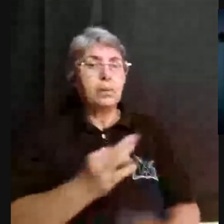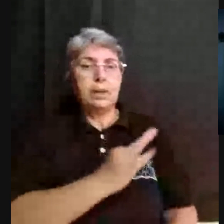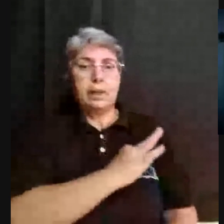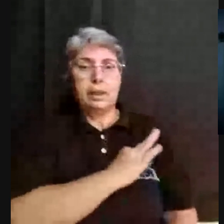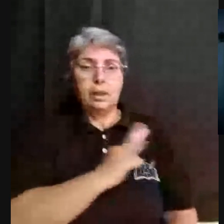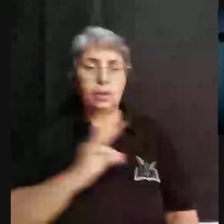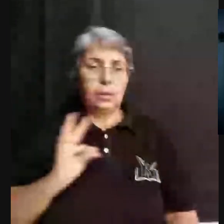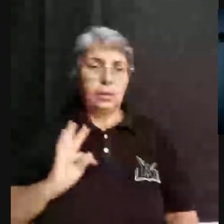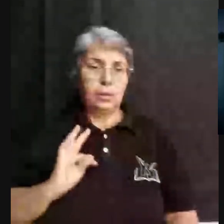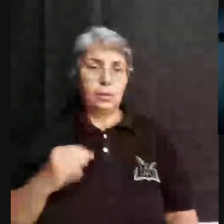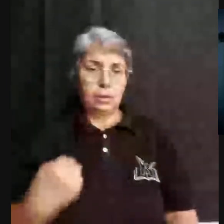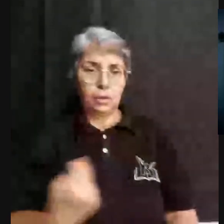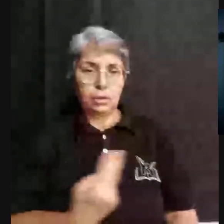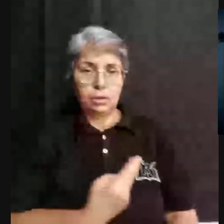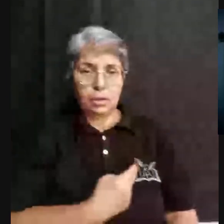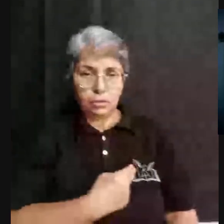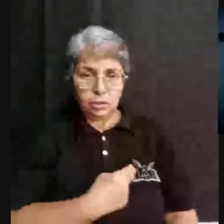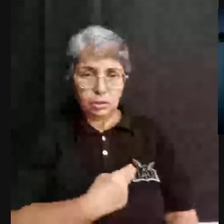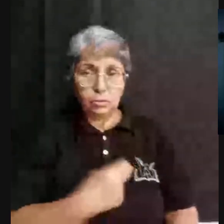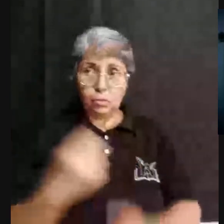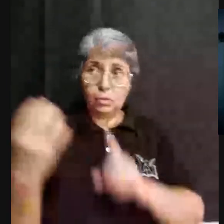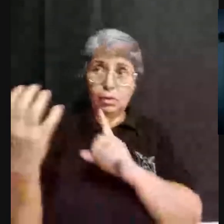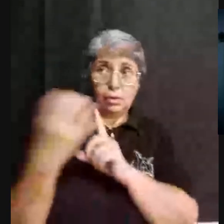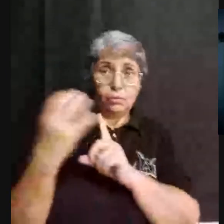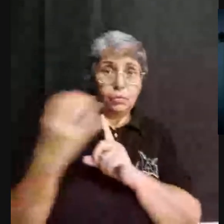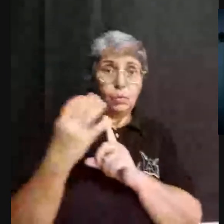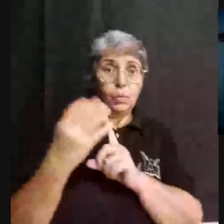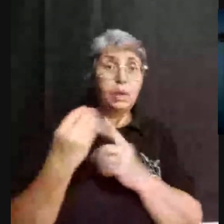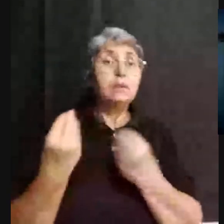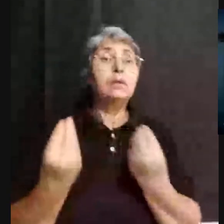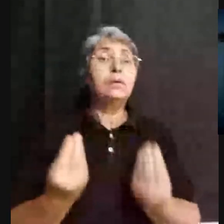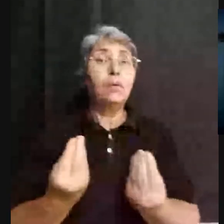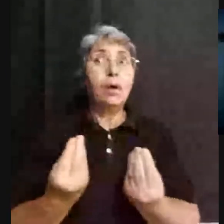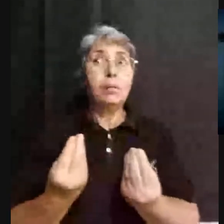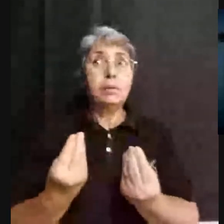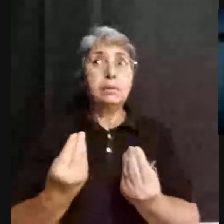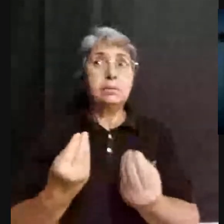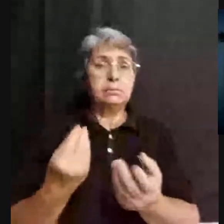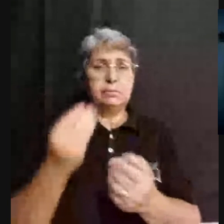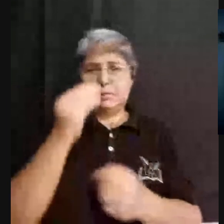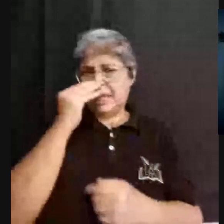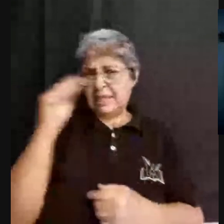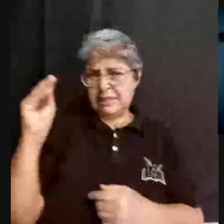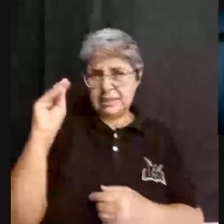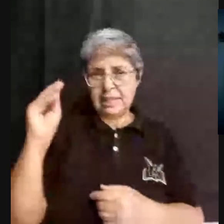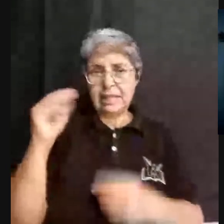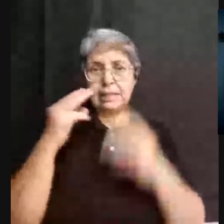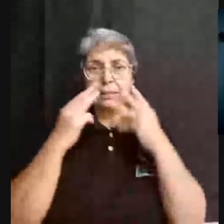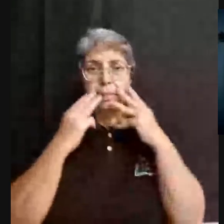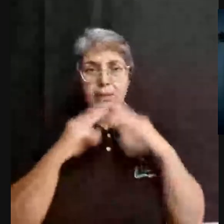que influências sofremos que nos levaram a rejeitar essa mensagem, para de fato